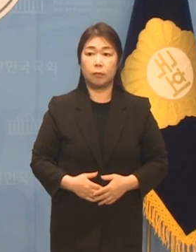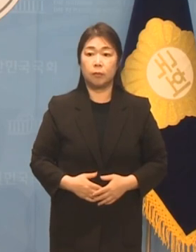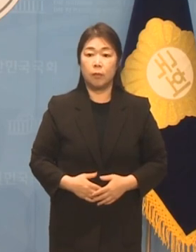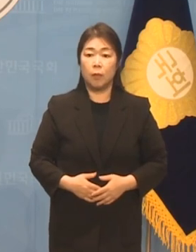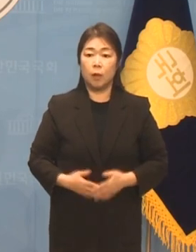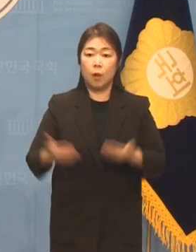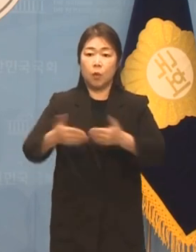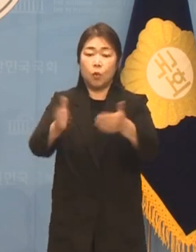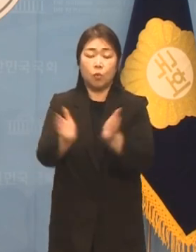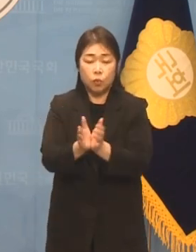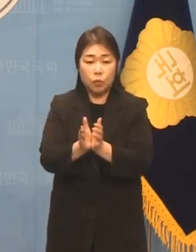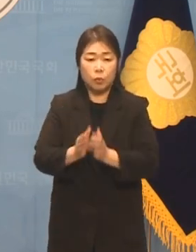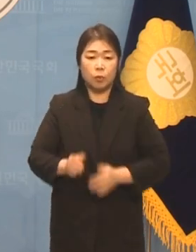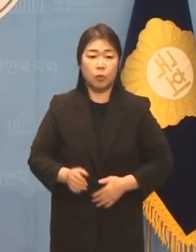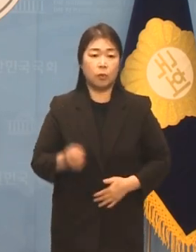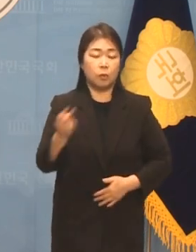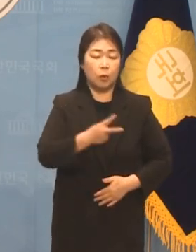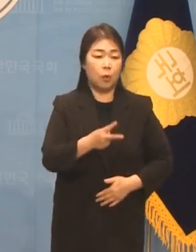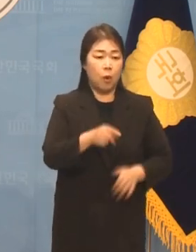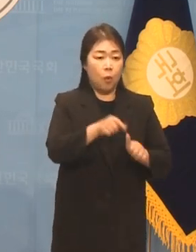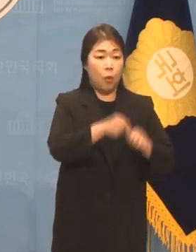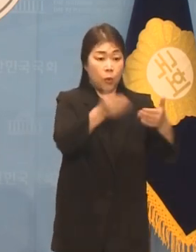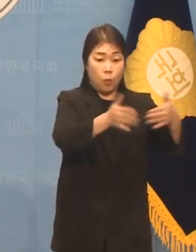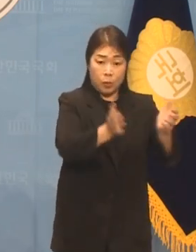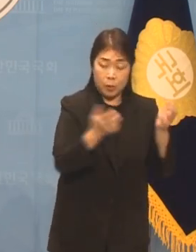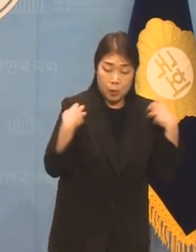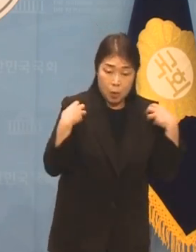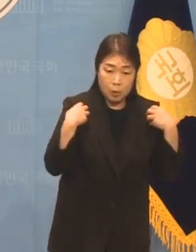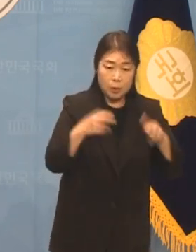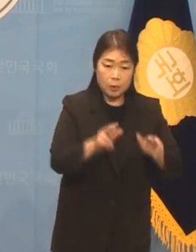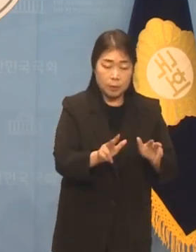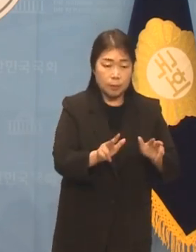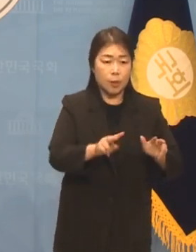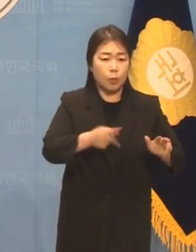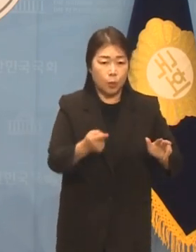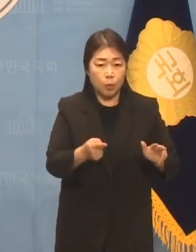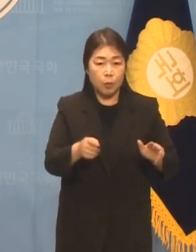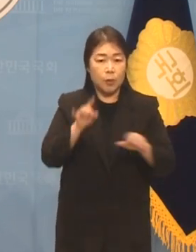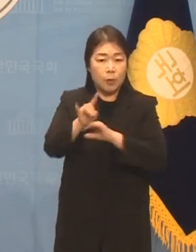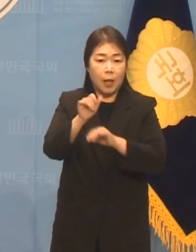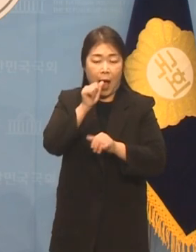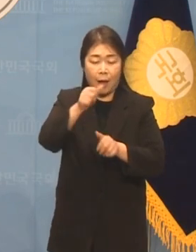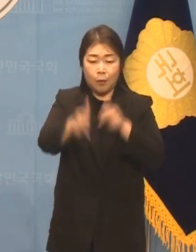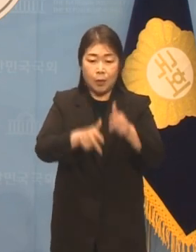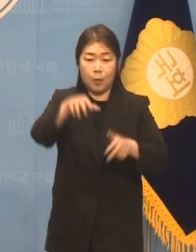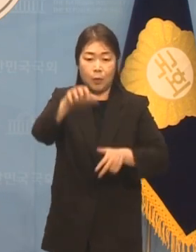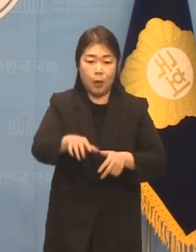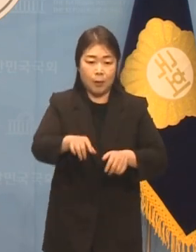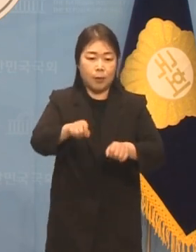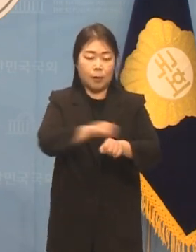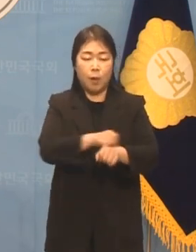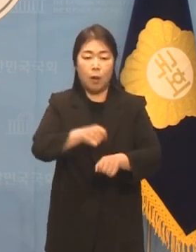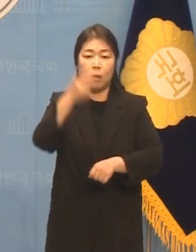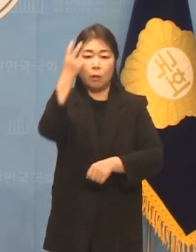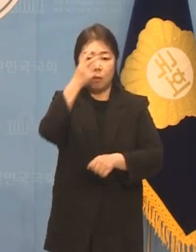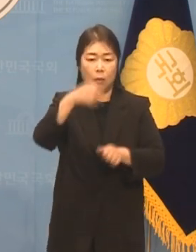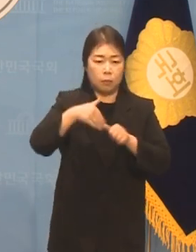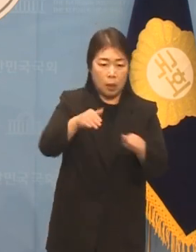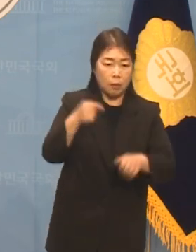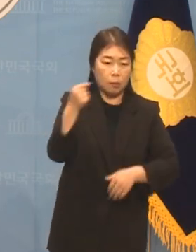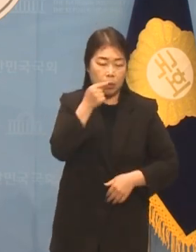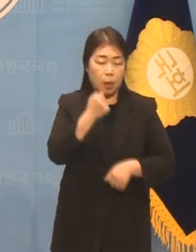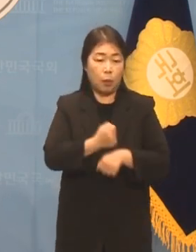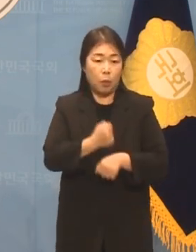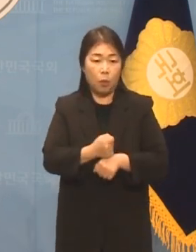노동부와 중부지방고용노동청은 지금이라도 현대제철에 대한 특별 근로감독과 안전보건진단